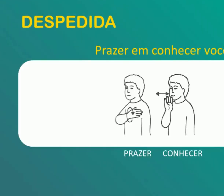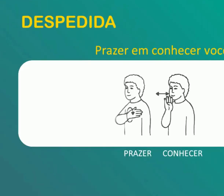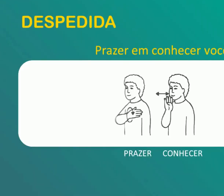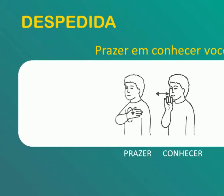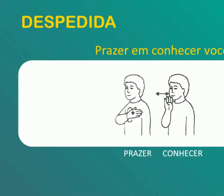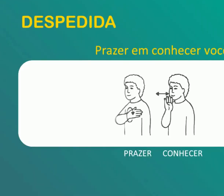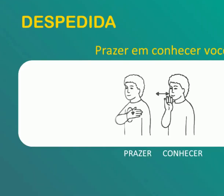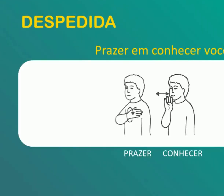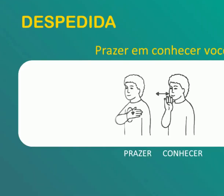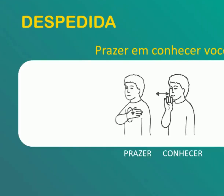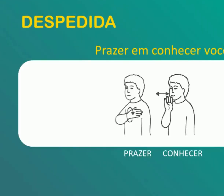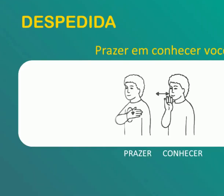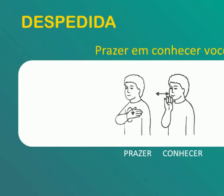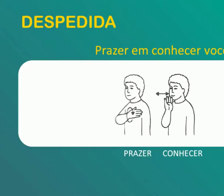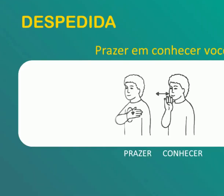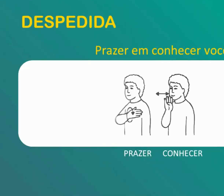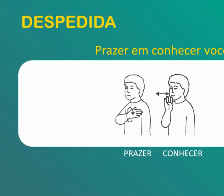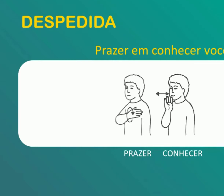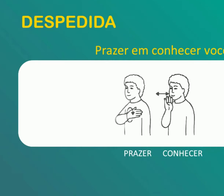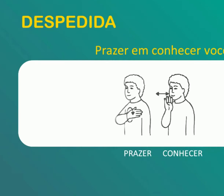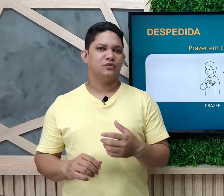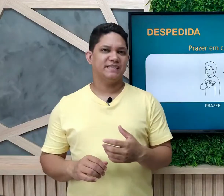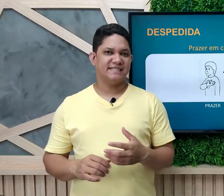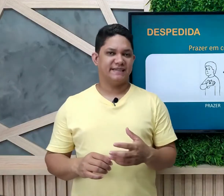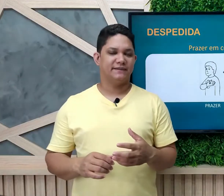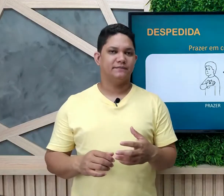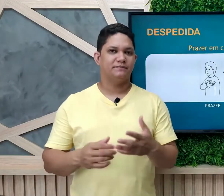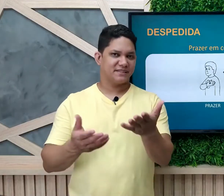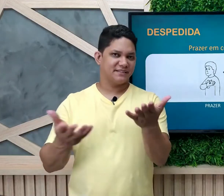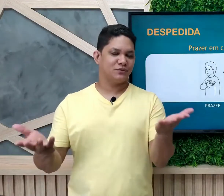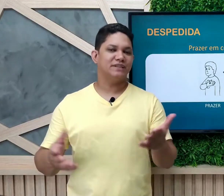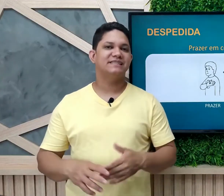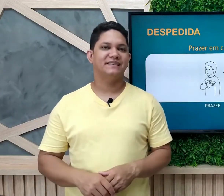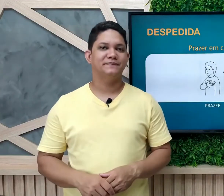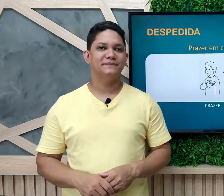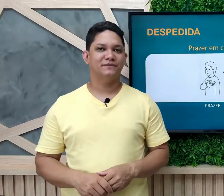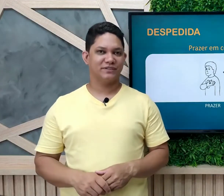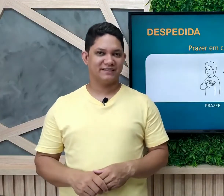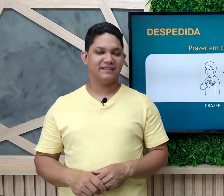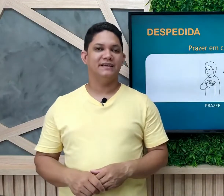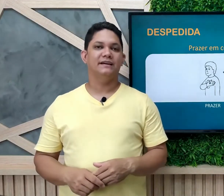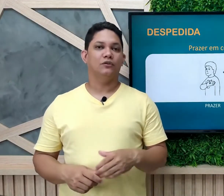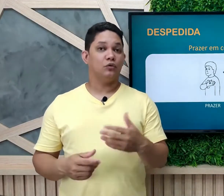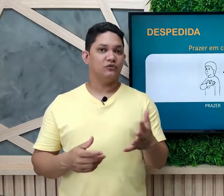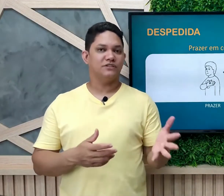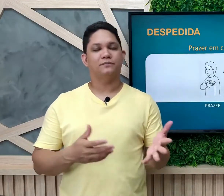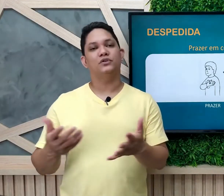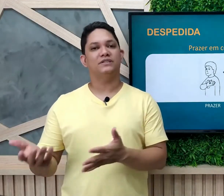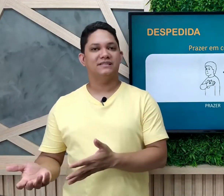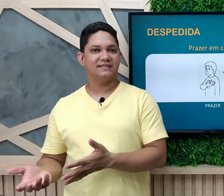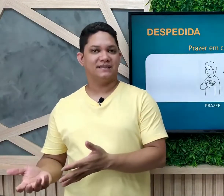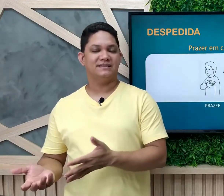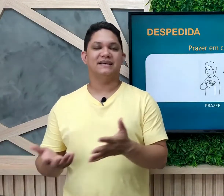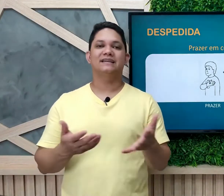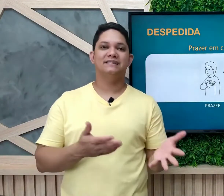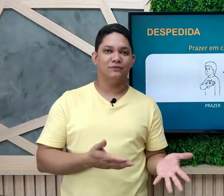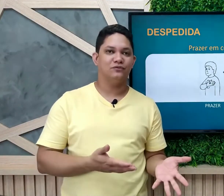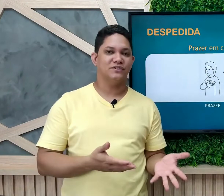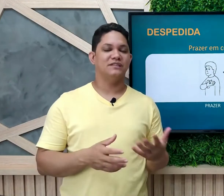A primeira delas é o sinal para a ideia de prazer em conhecer. Prazer em conhecer você, ou você pode sinalizar sem o você no